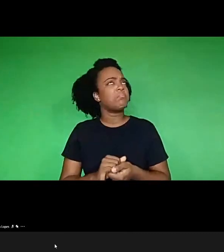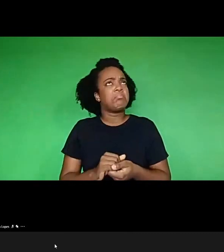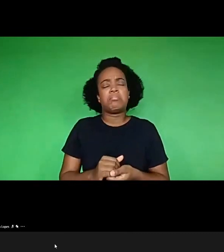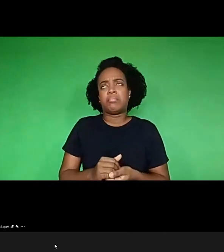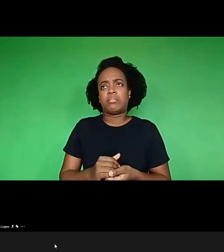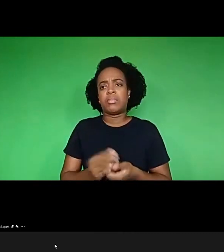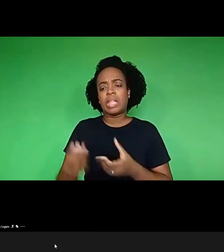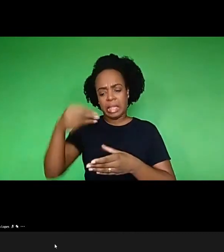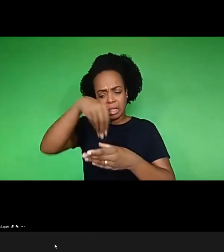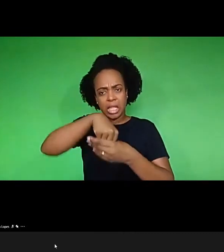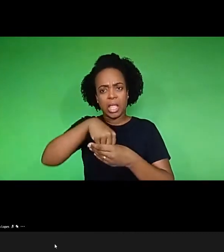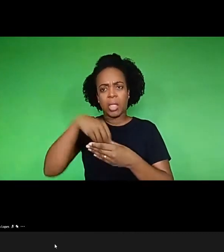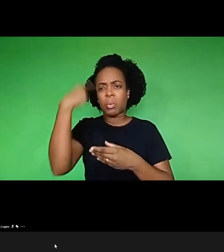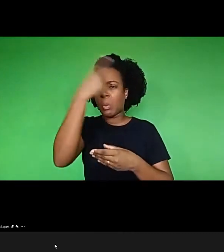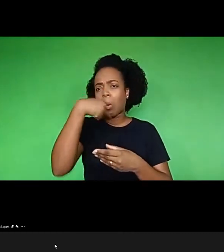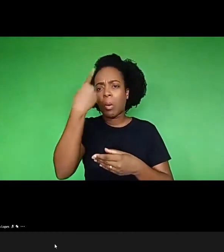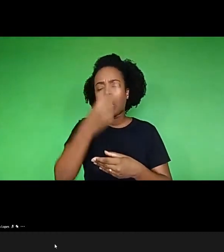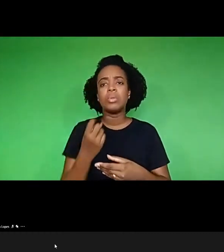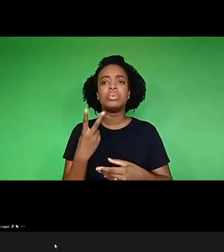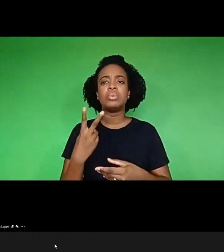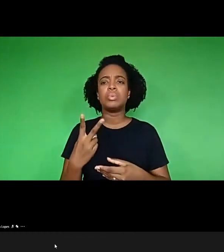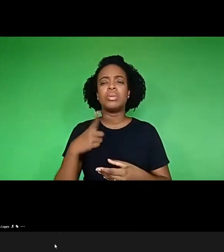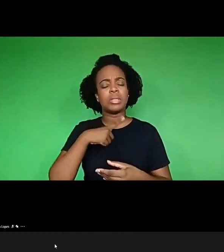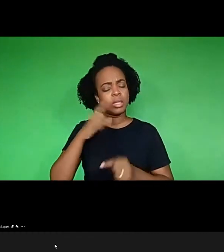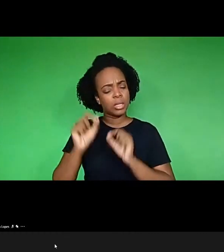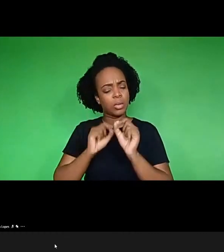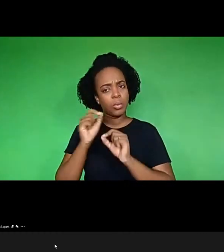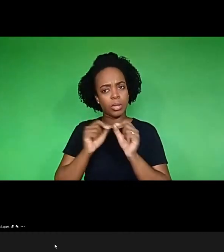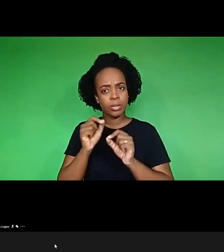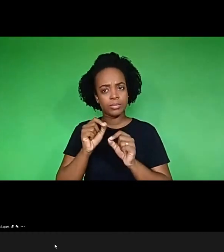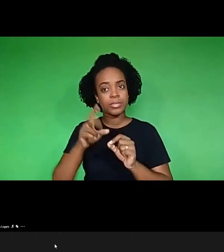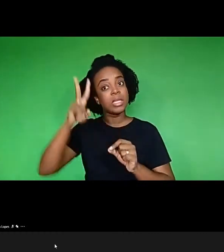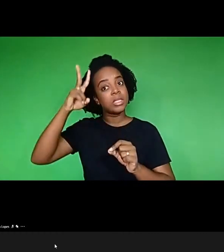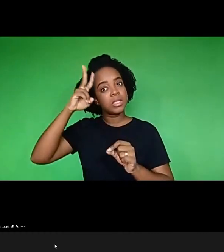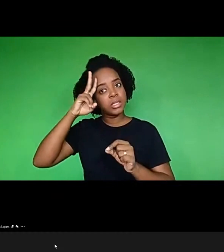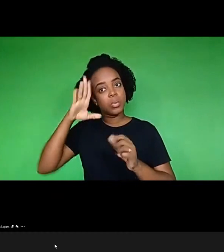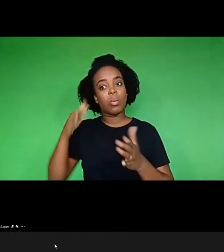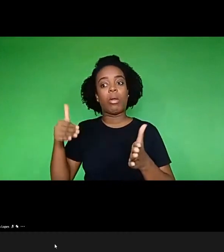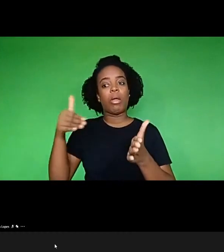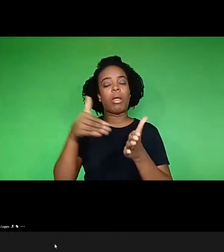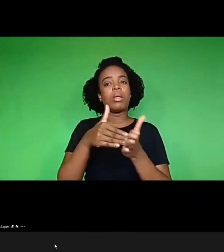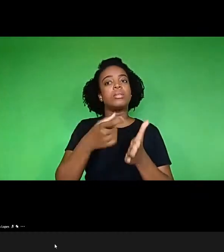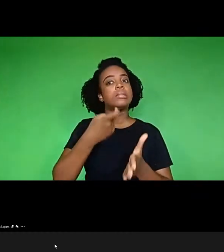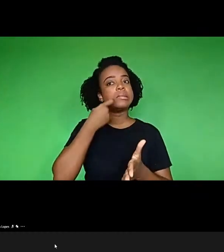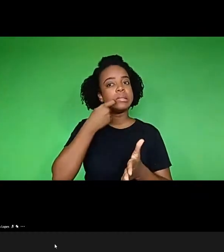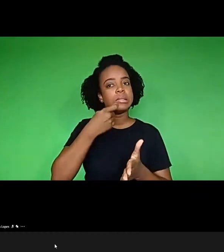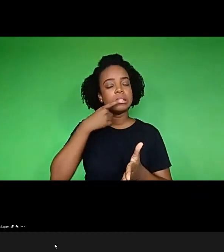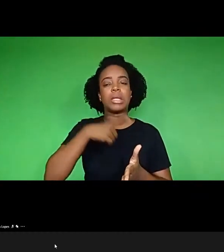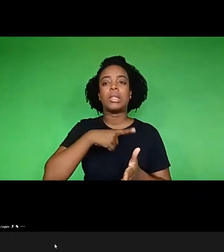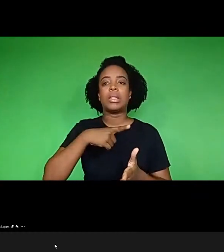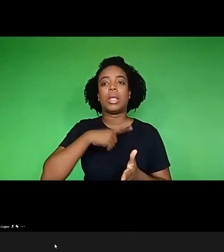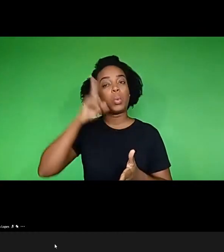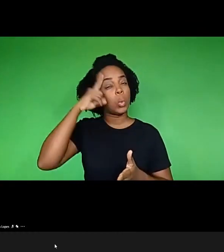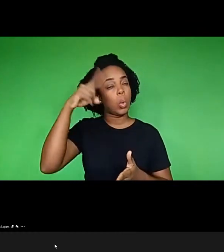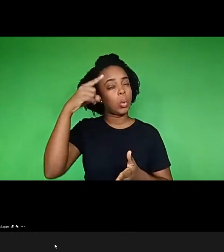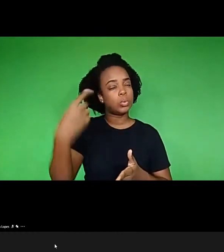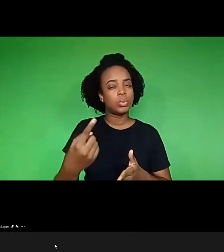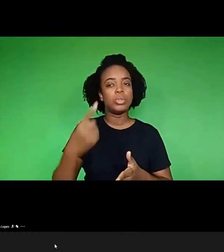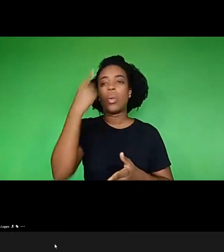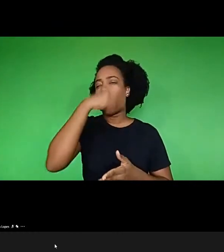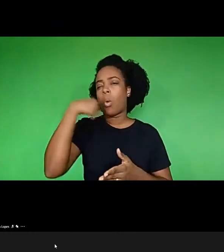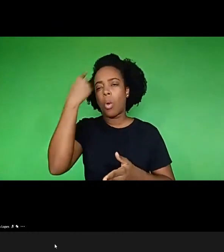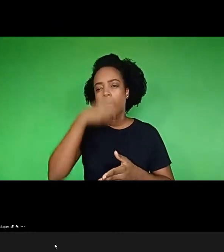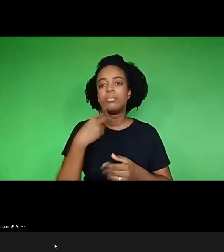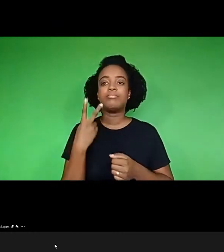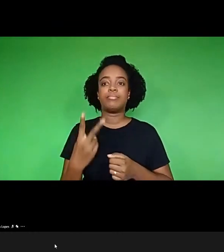horas por dia, de segunda a sexta-feira. Essas atividades, elas vão ser desenvolvidas por vários